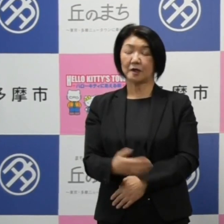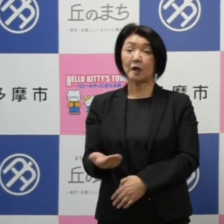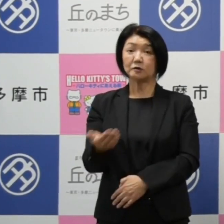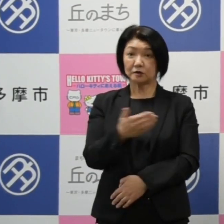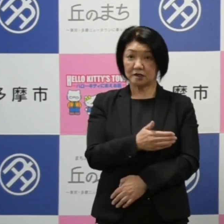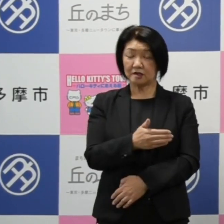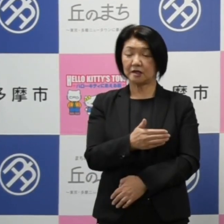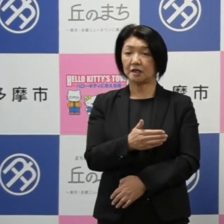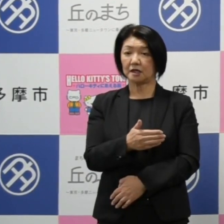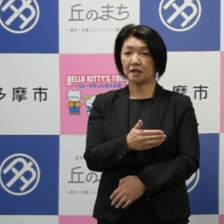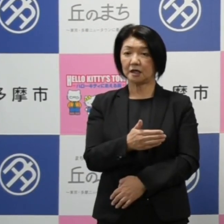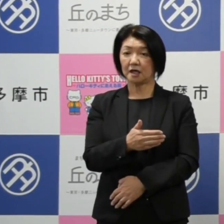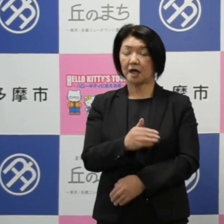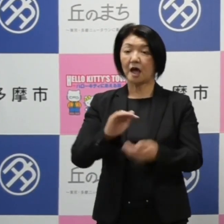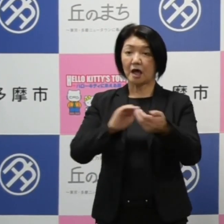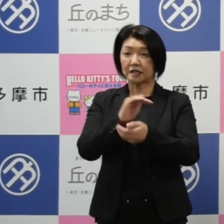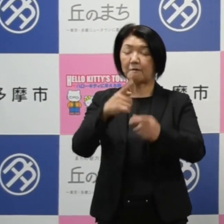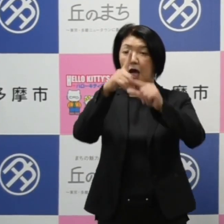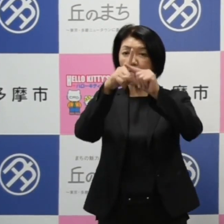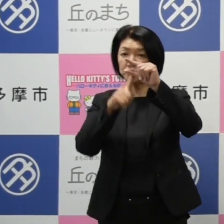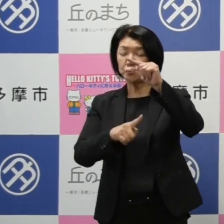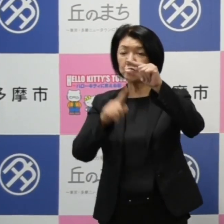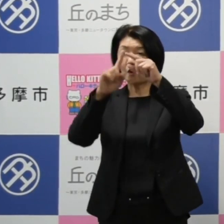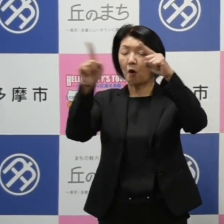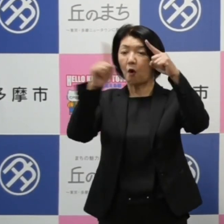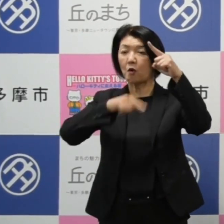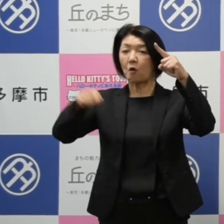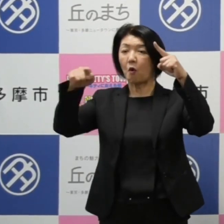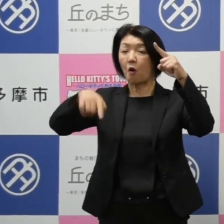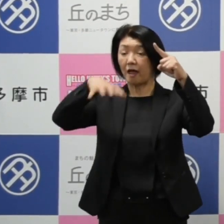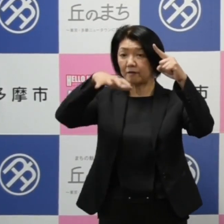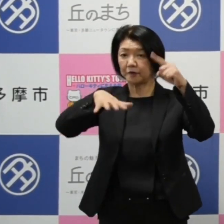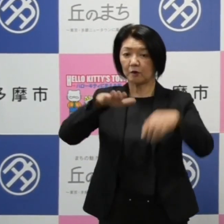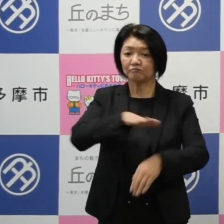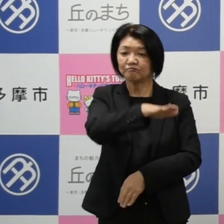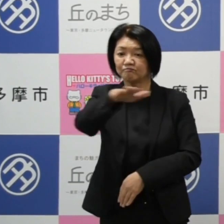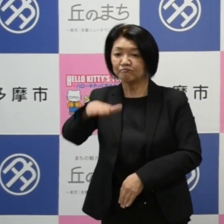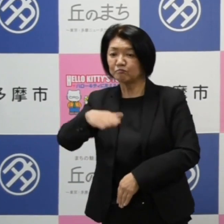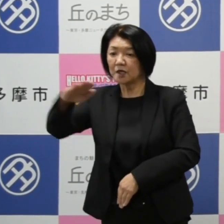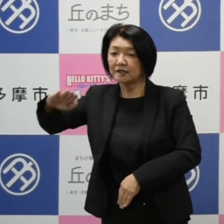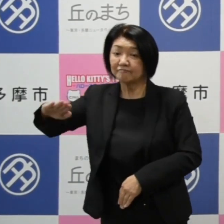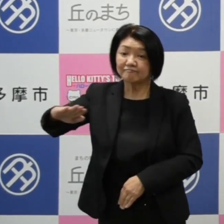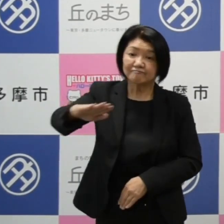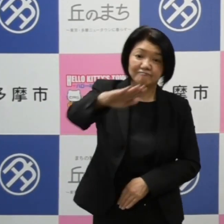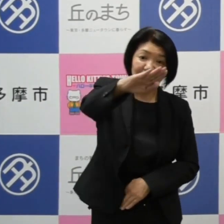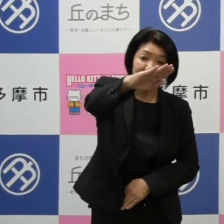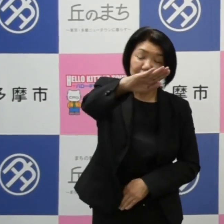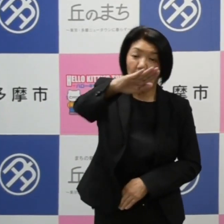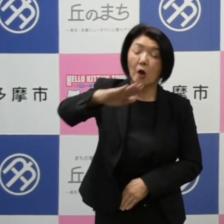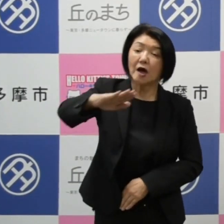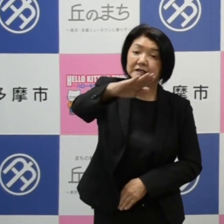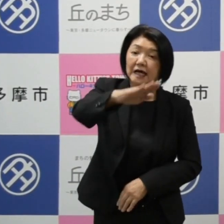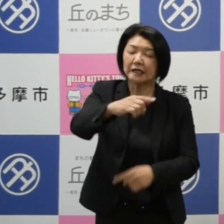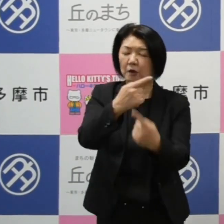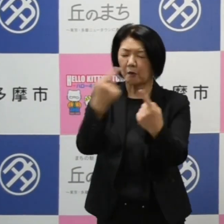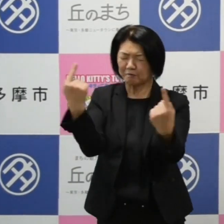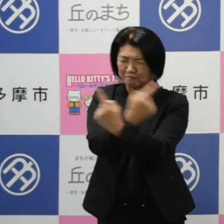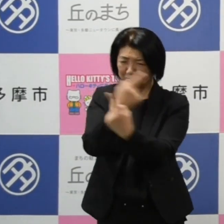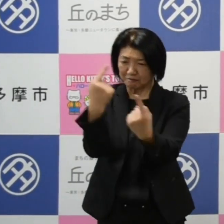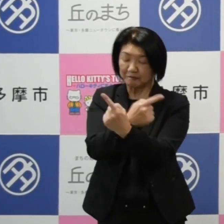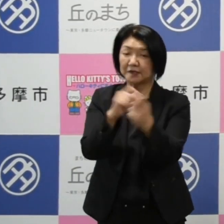次に多摩中央公園西側のレンガ坂の大規模改修のご案内